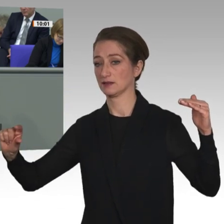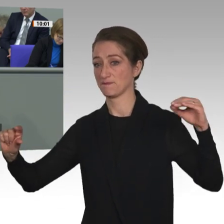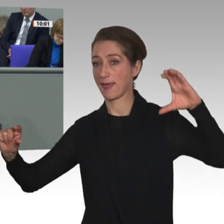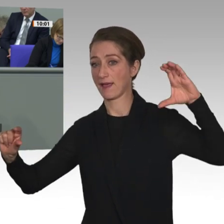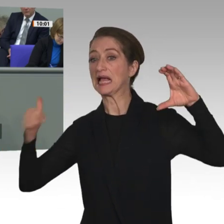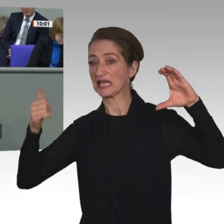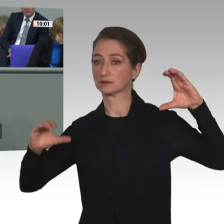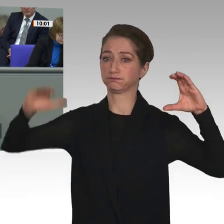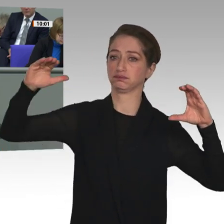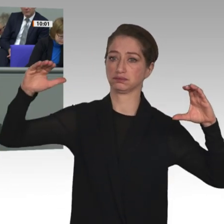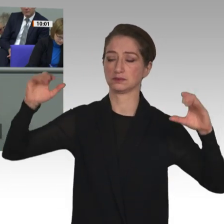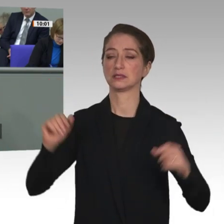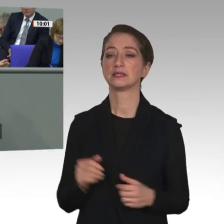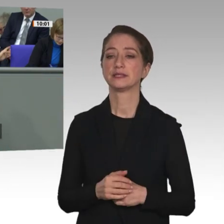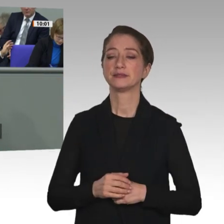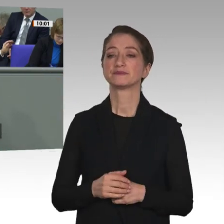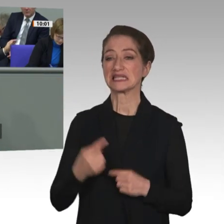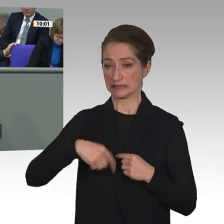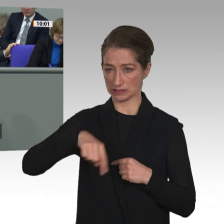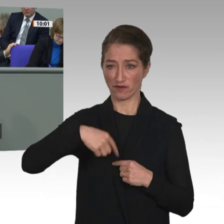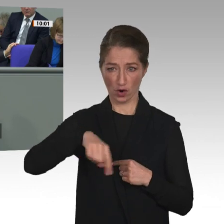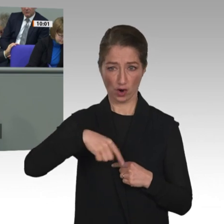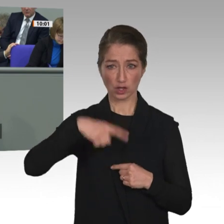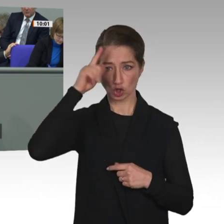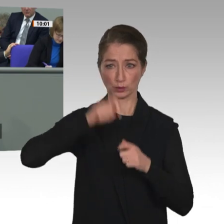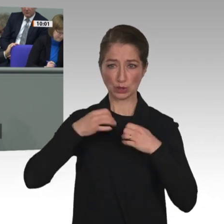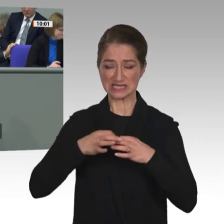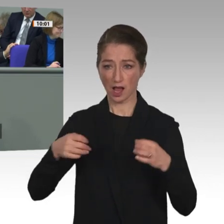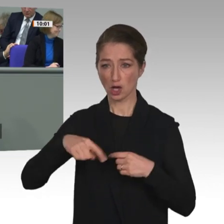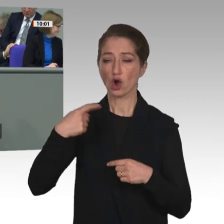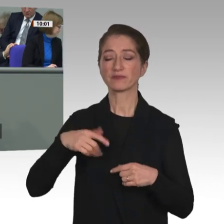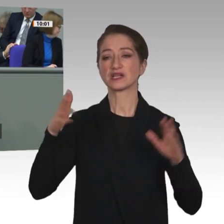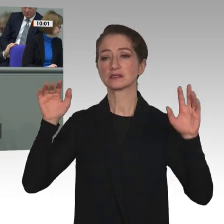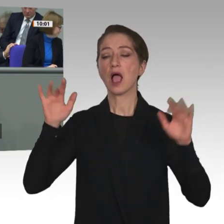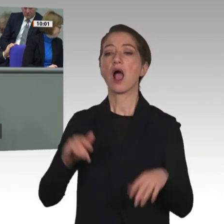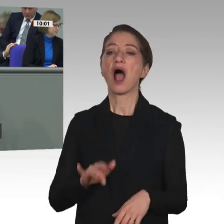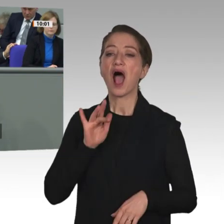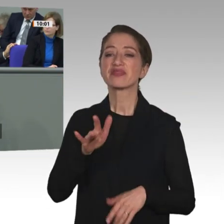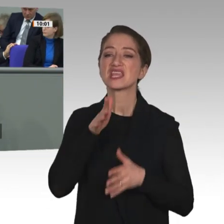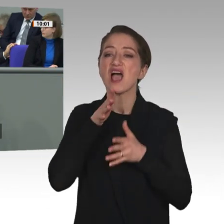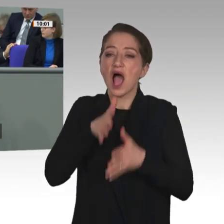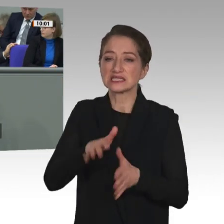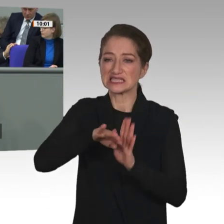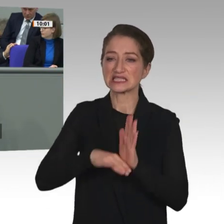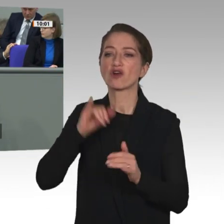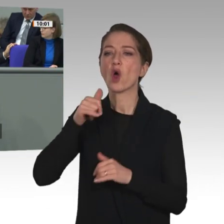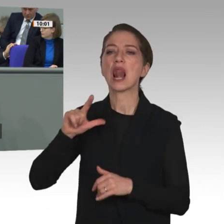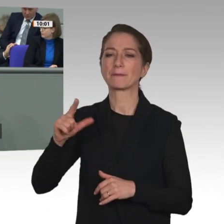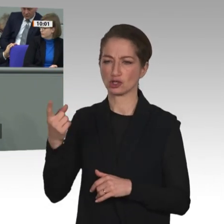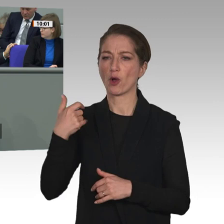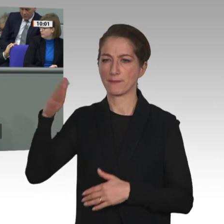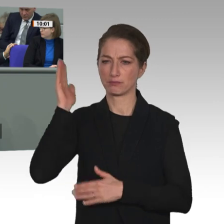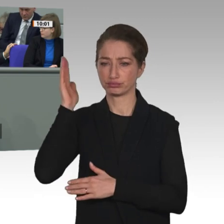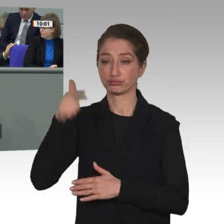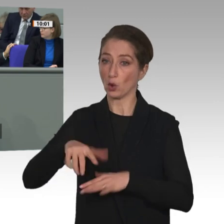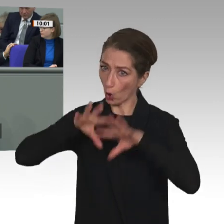Wir haben noch in dieser Woche wahrscheinlich hier im Deutschen Bundestag das Anti-Hass-Gesetz, Frau Lamprecht wird dazu Näheres sagen,